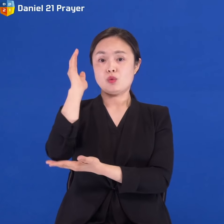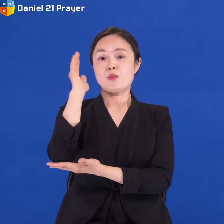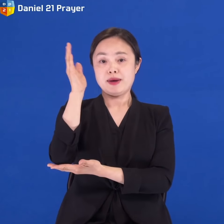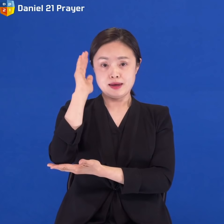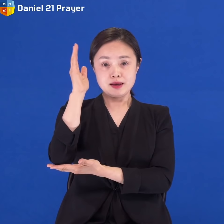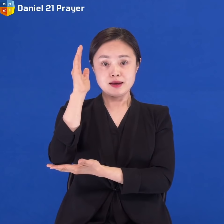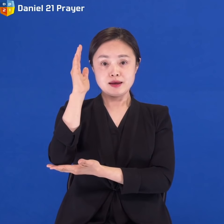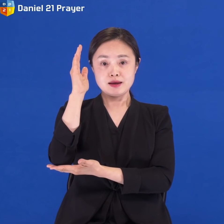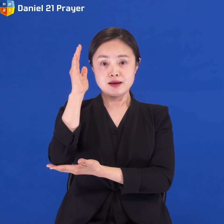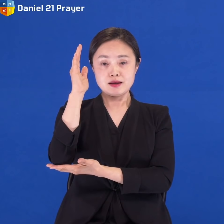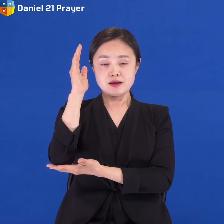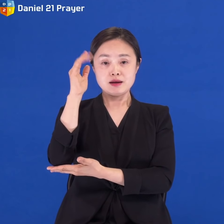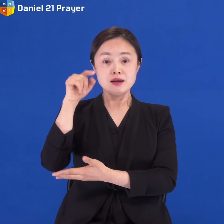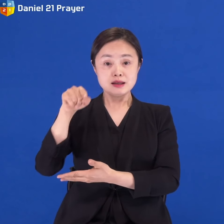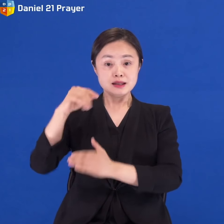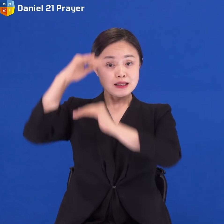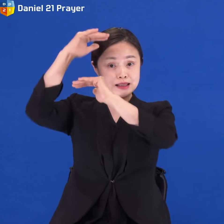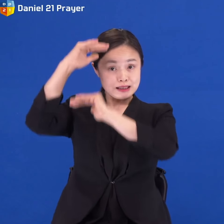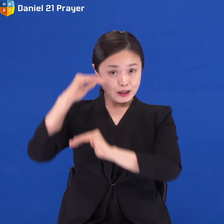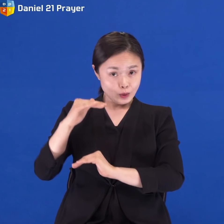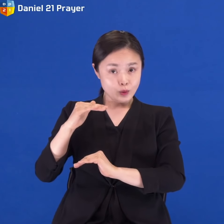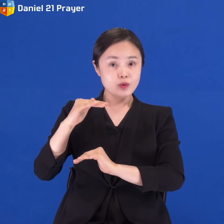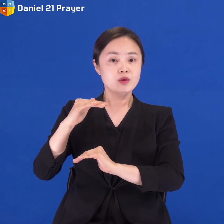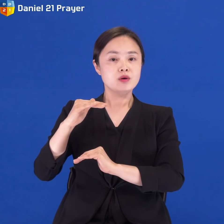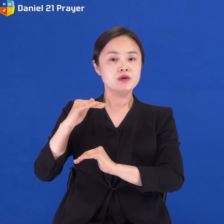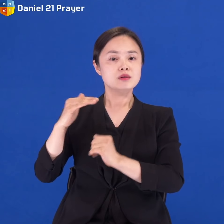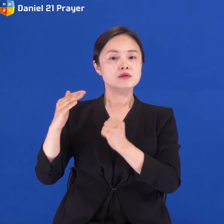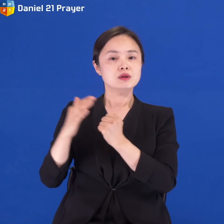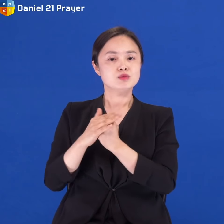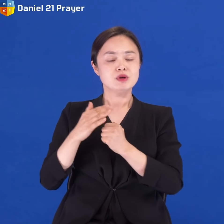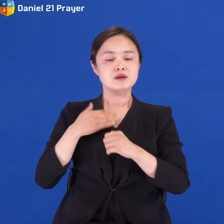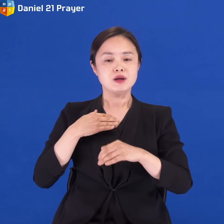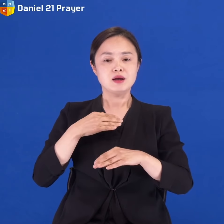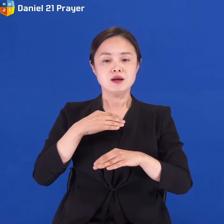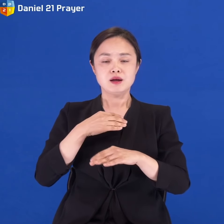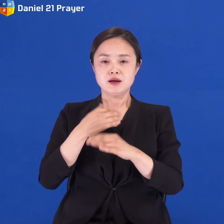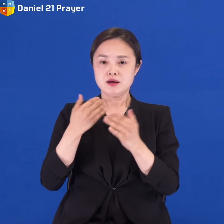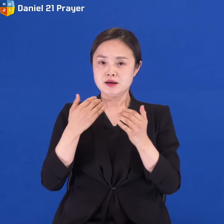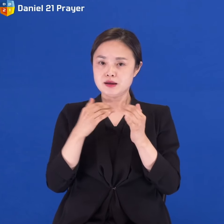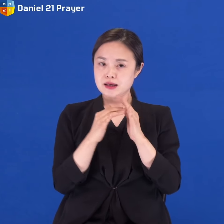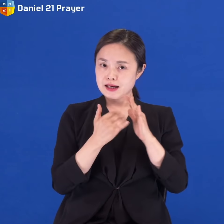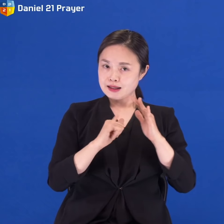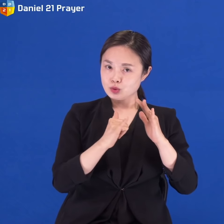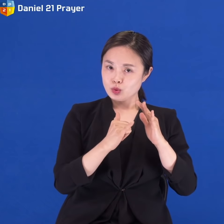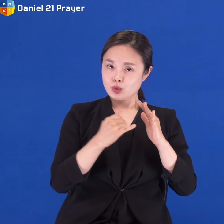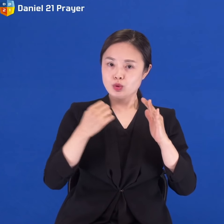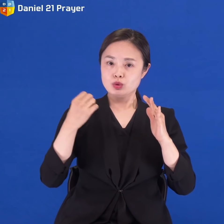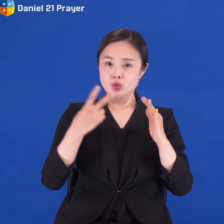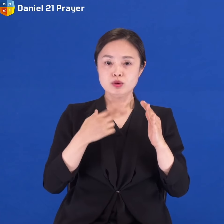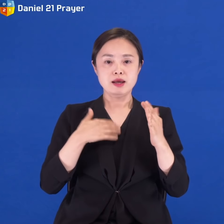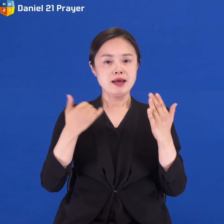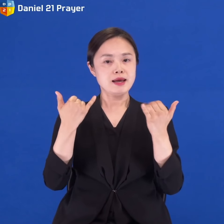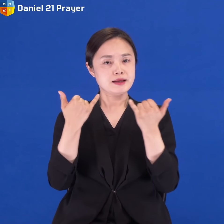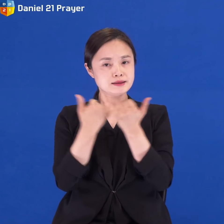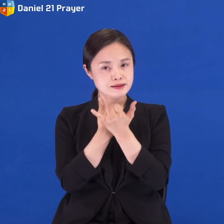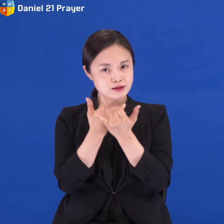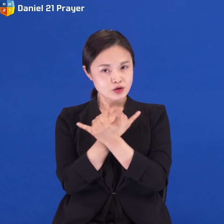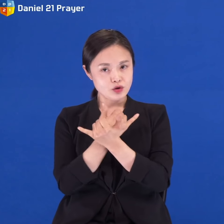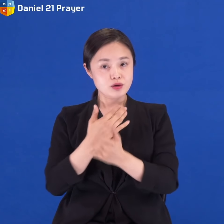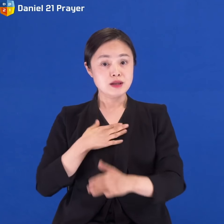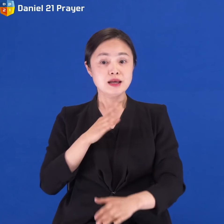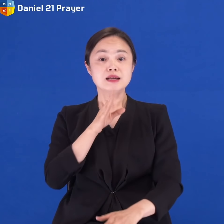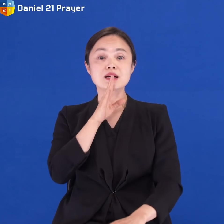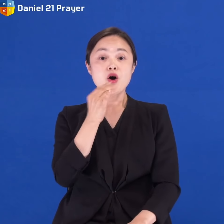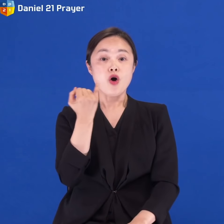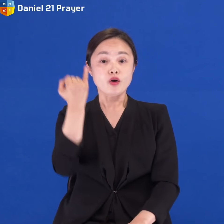저의 집안에나 또는 지금도 살아계신 저의 언니 가족에게 누를